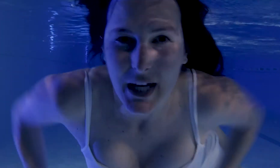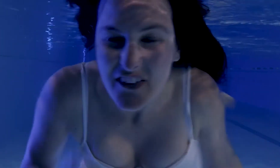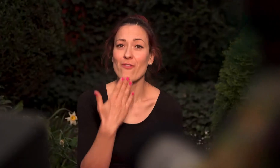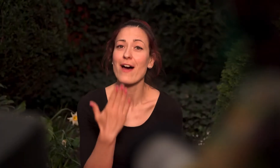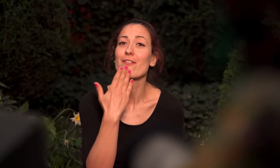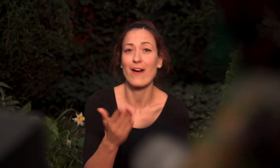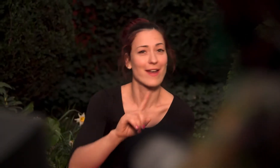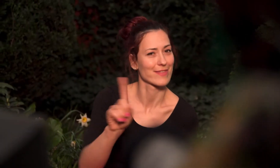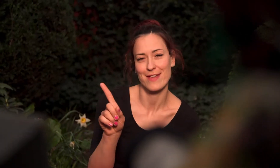Hvala, hvala ne.